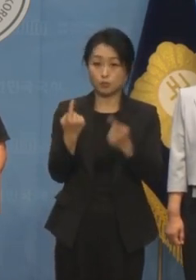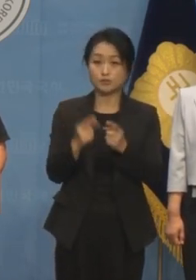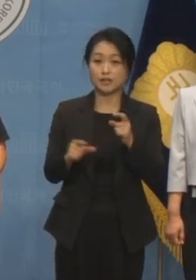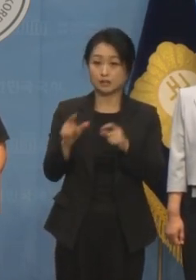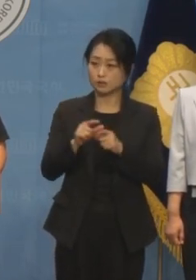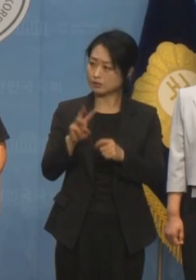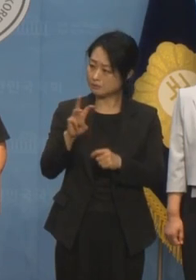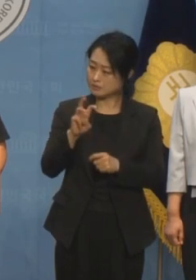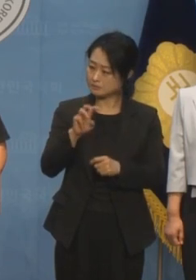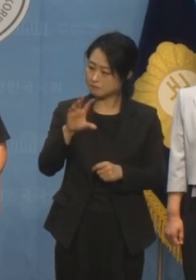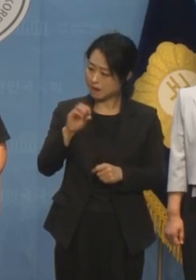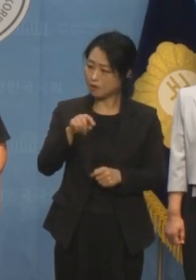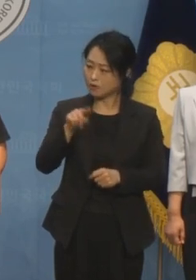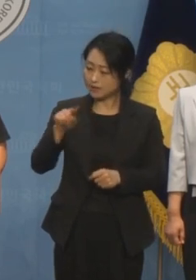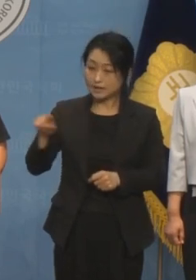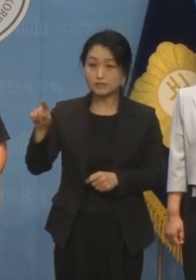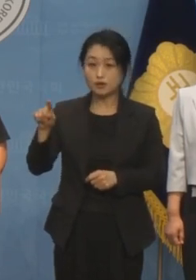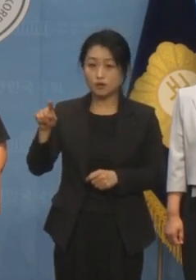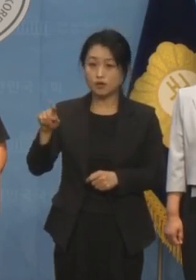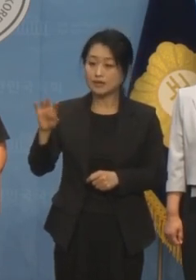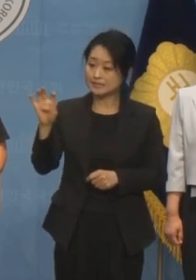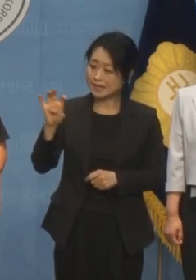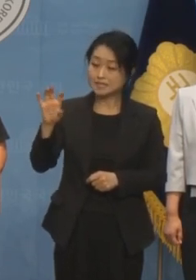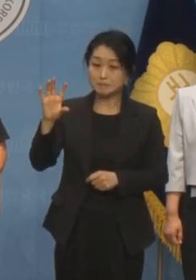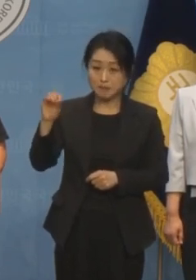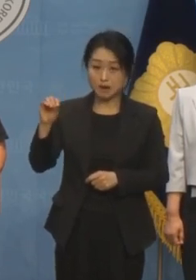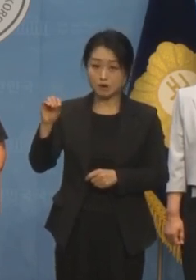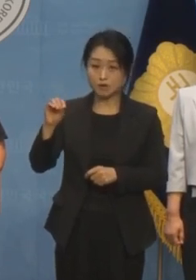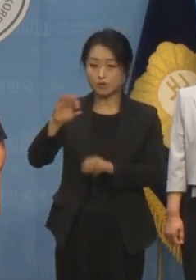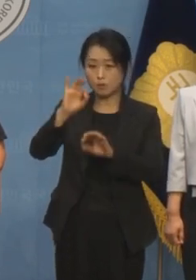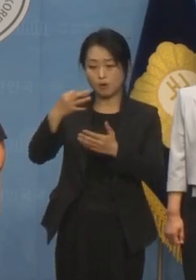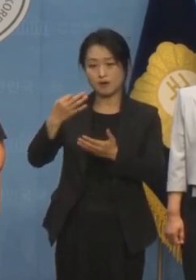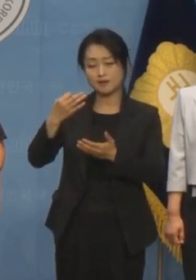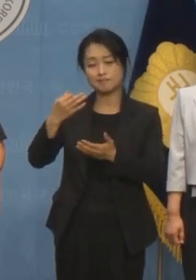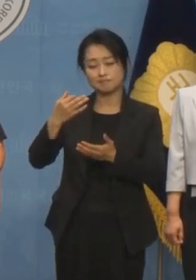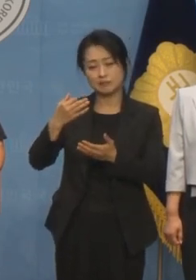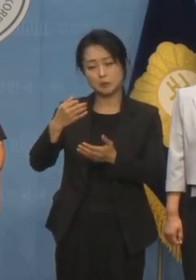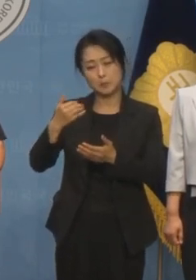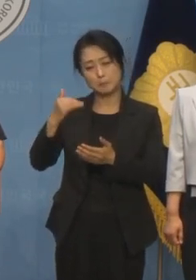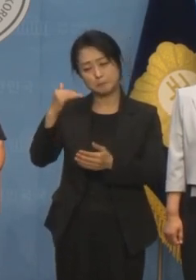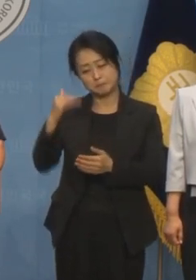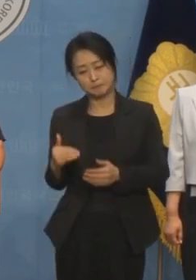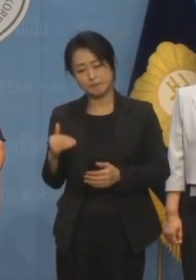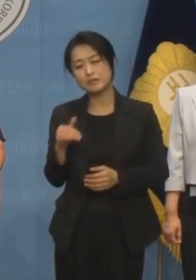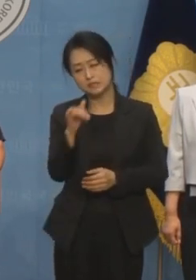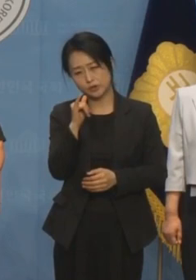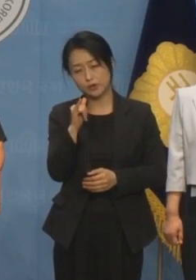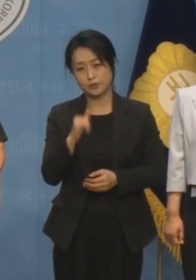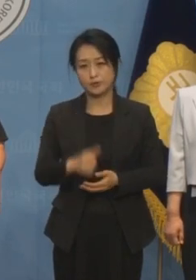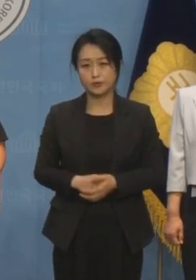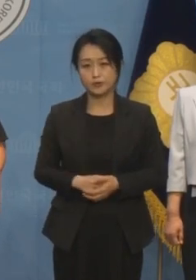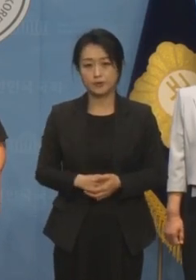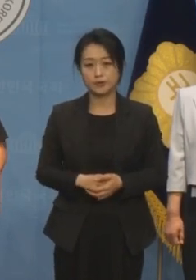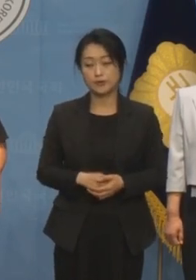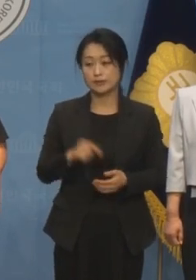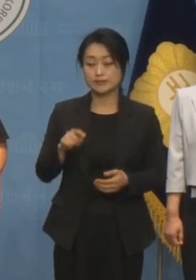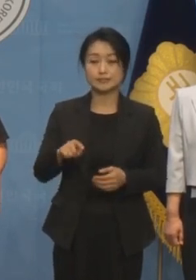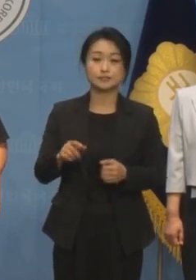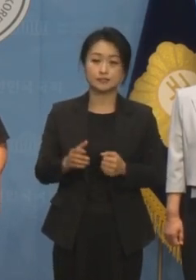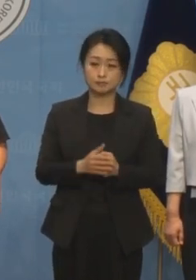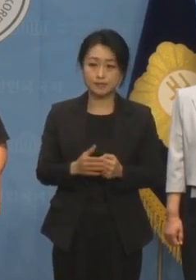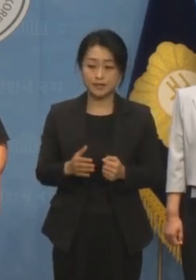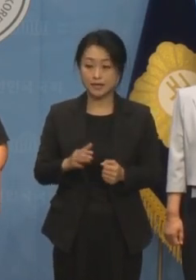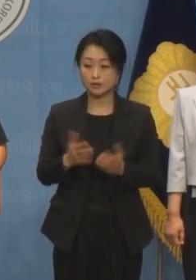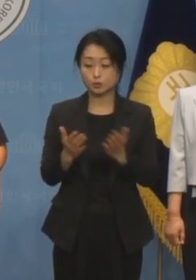적게는 30만 원에서 많게는 40만 원 정도의 임금의 격차가 발생하고 있다는 것입니다. 이러한 상황인데도